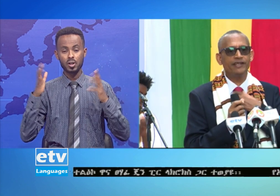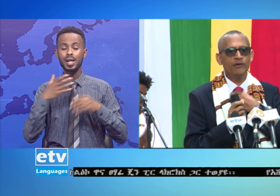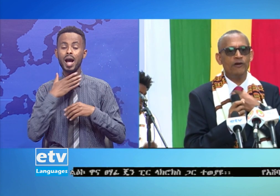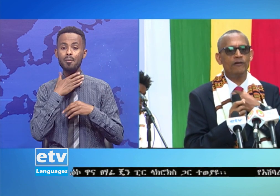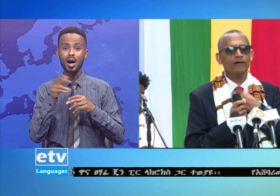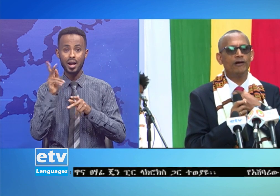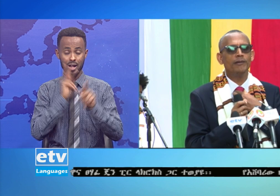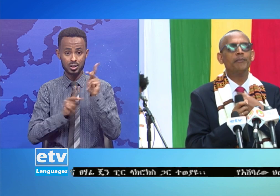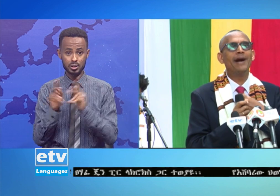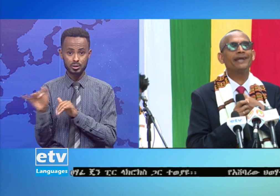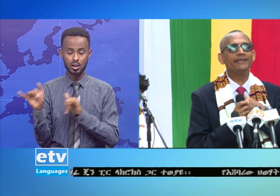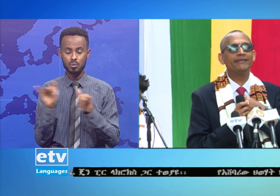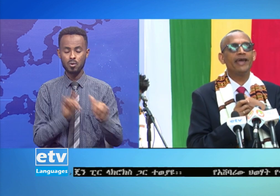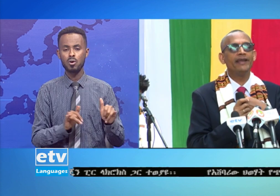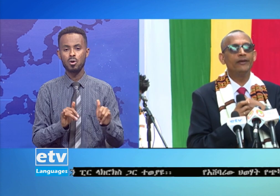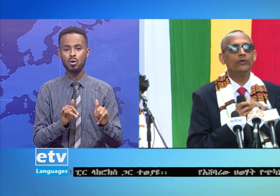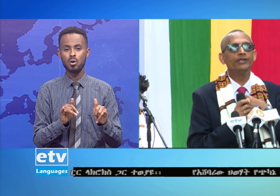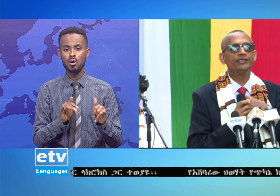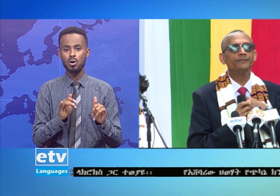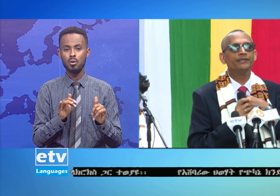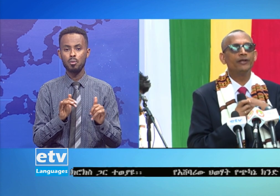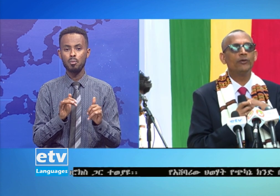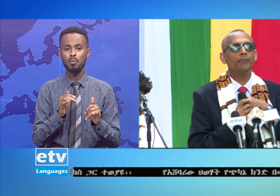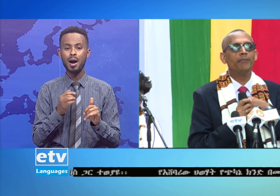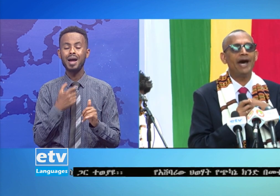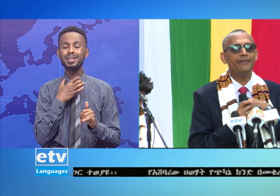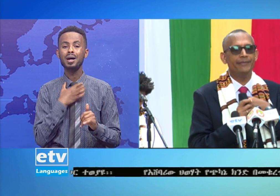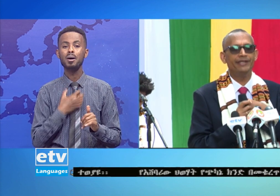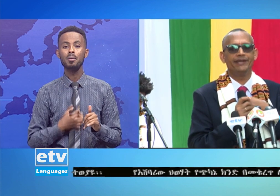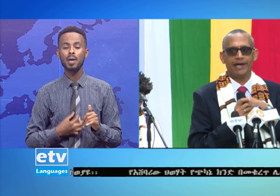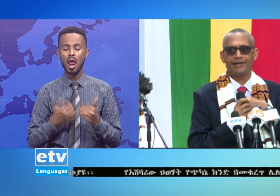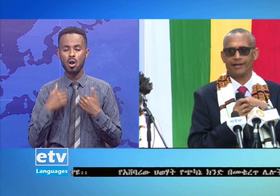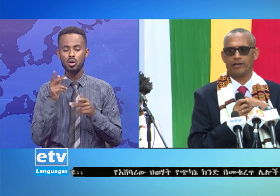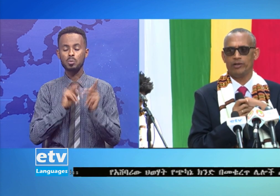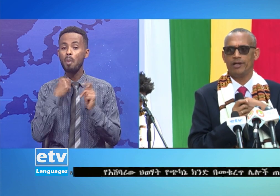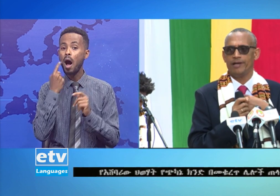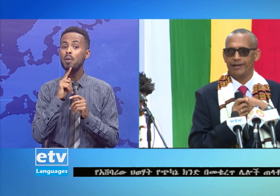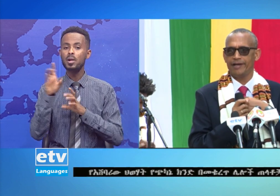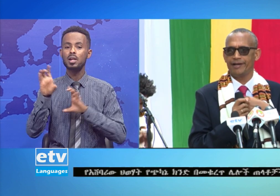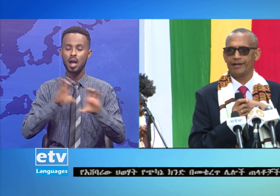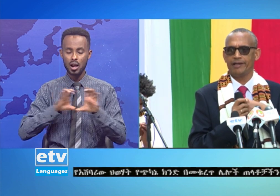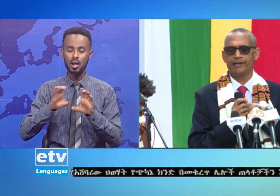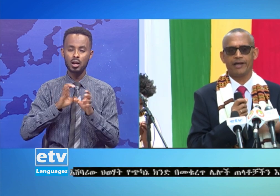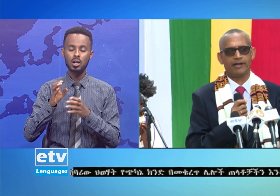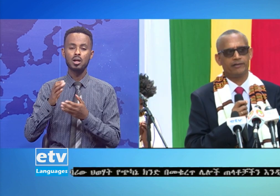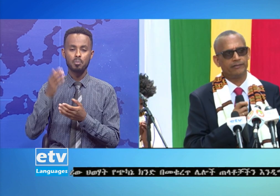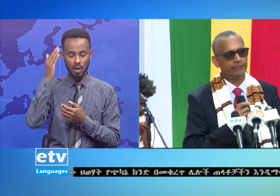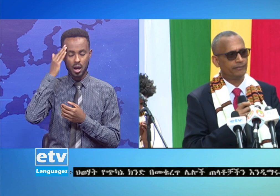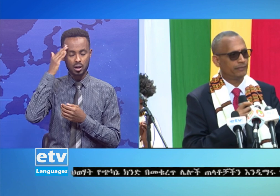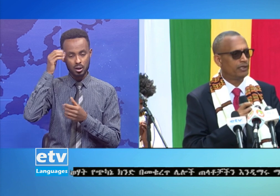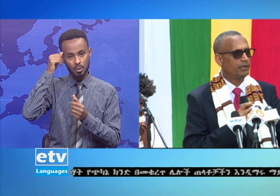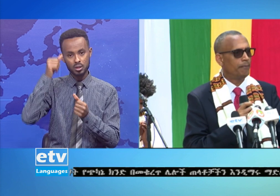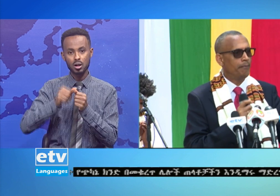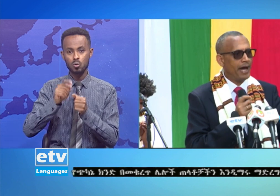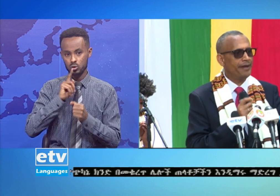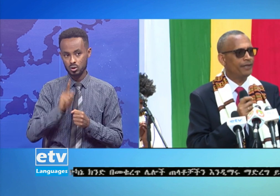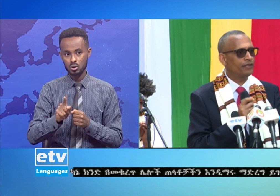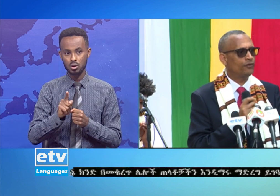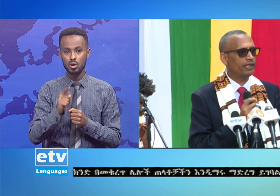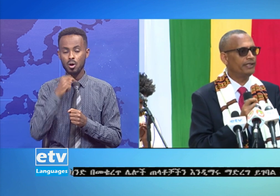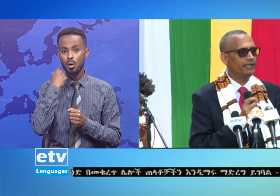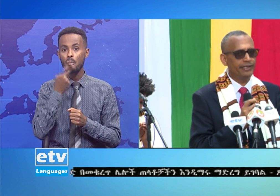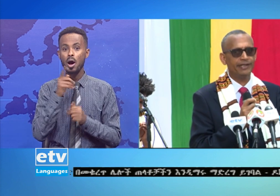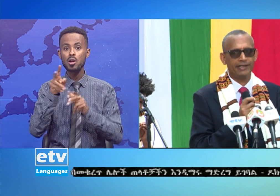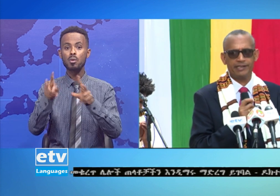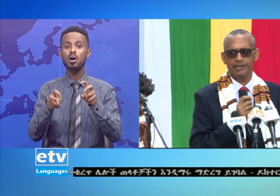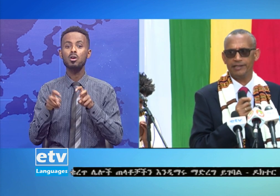የአማራ ህዝብ ደግሞ ማተብ ያለው ህዝብ ነው። ማን ምን እንዳደረገለት ያውቃል። ማን